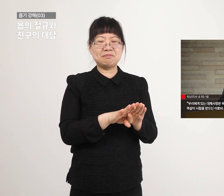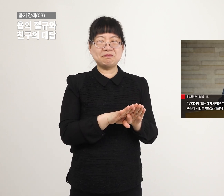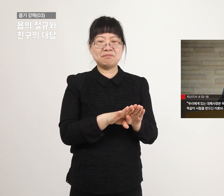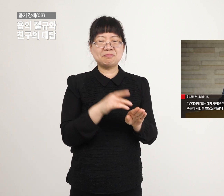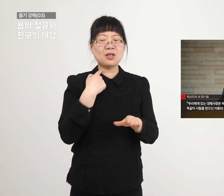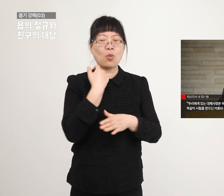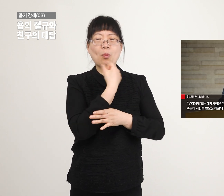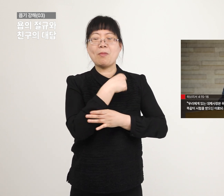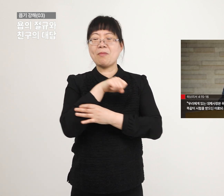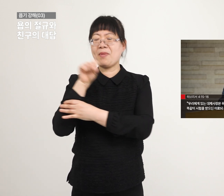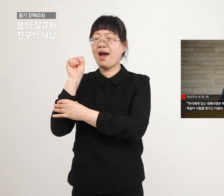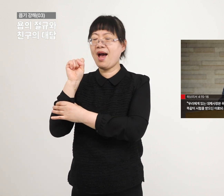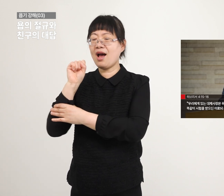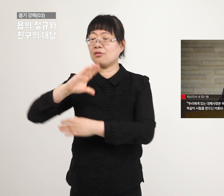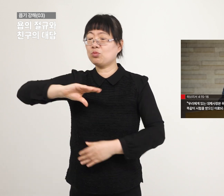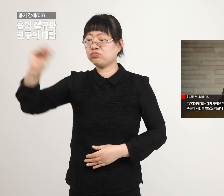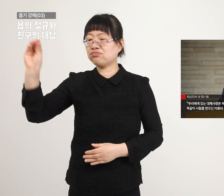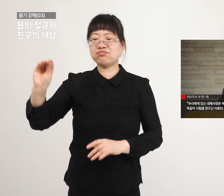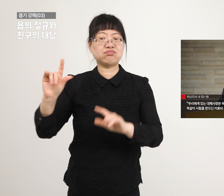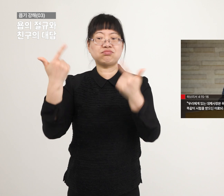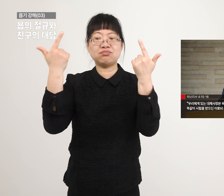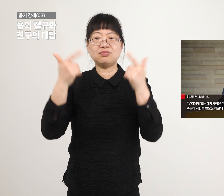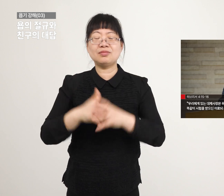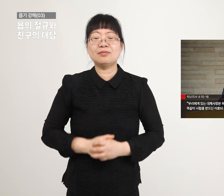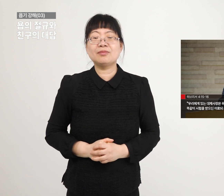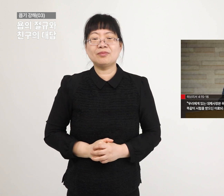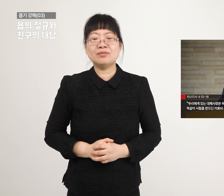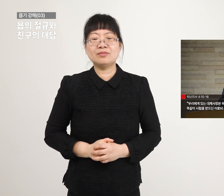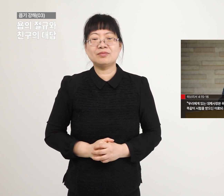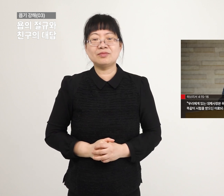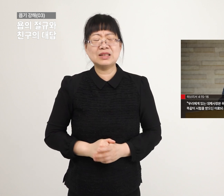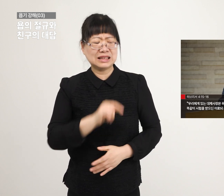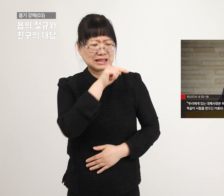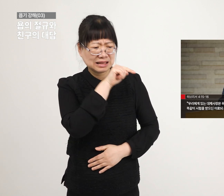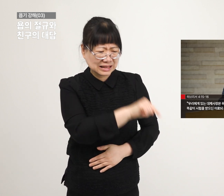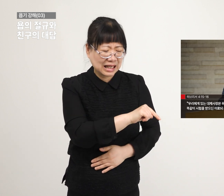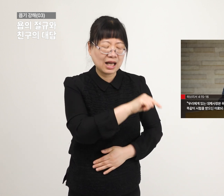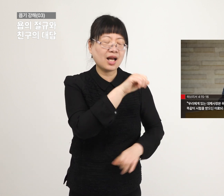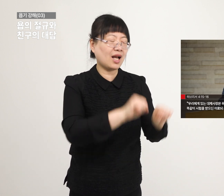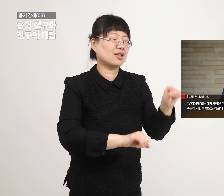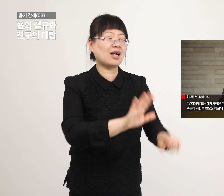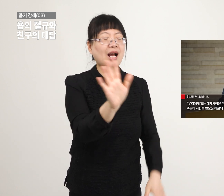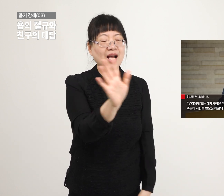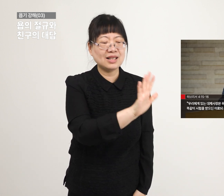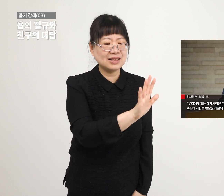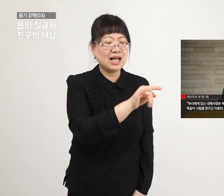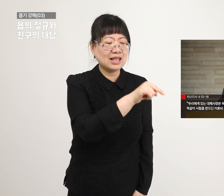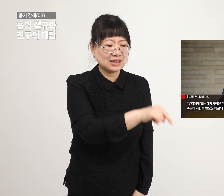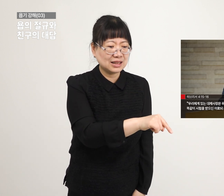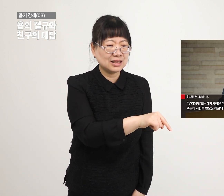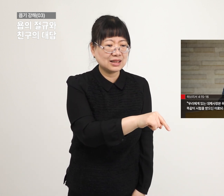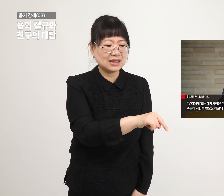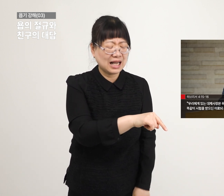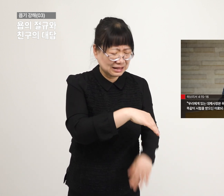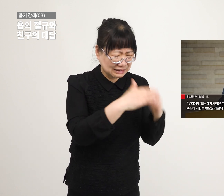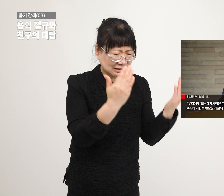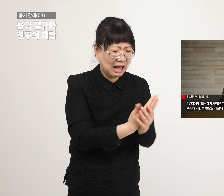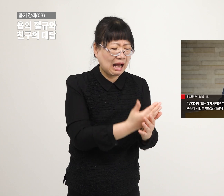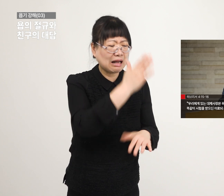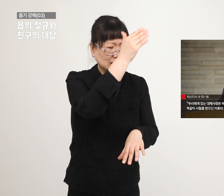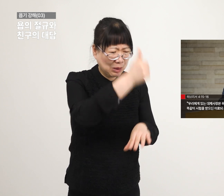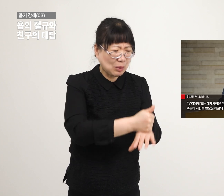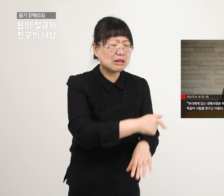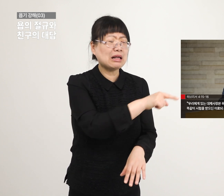고개 돌리고 들어가시는 분이 아니에요. 네가 한 짓 하냐? 네가 다 뿌린 거야? 그러는